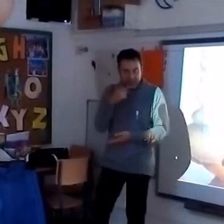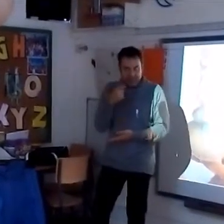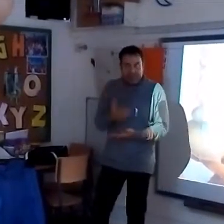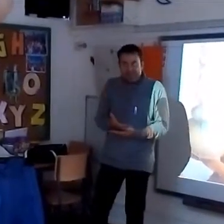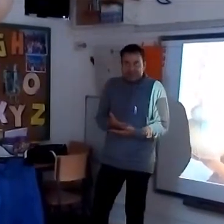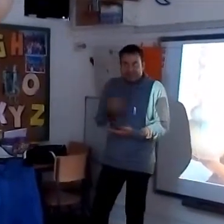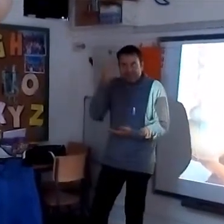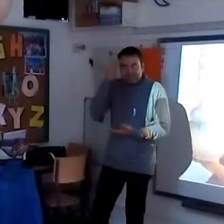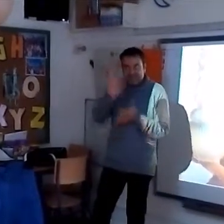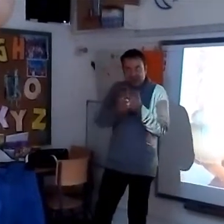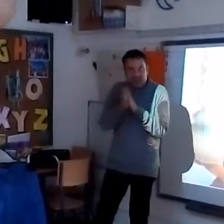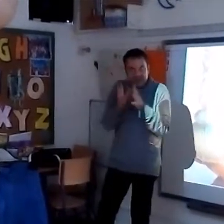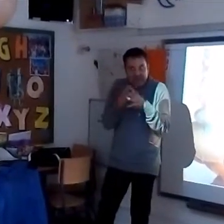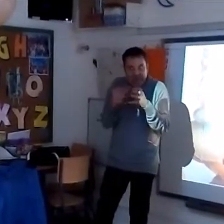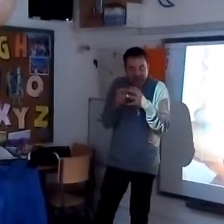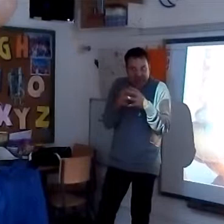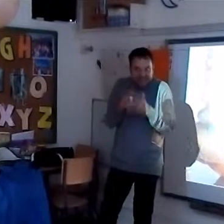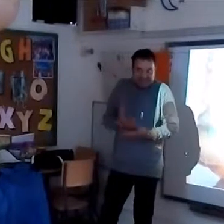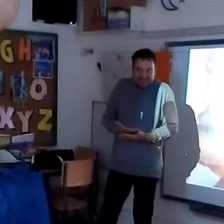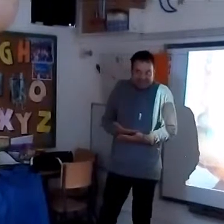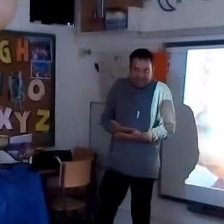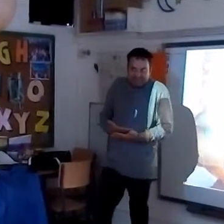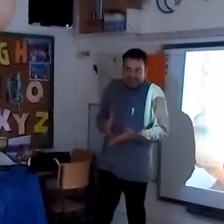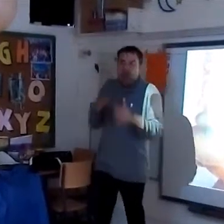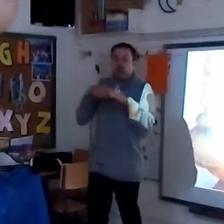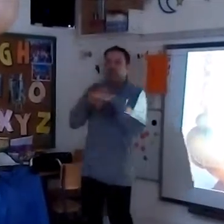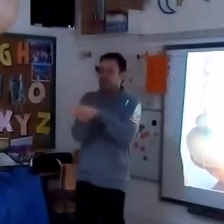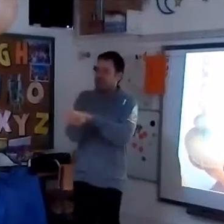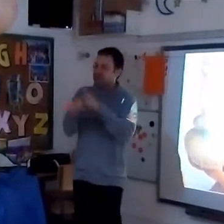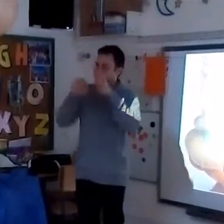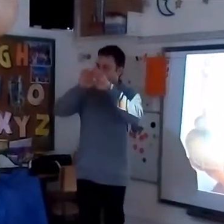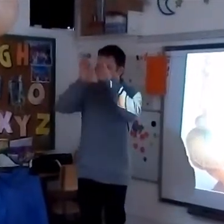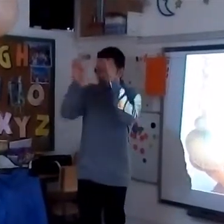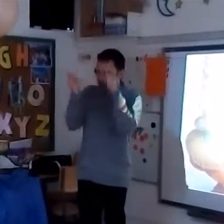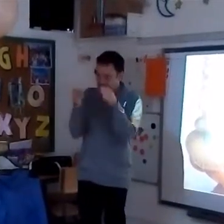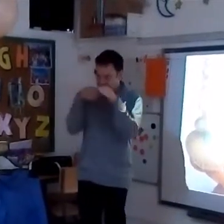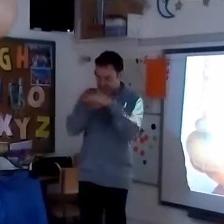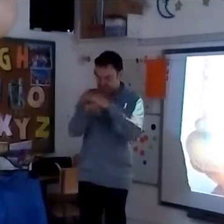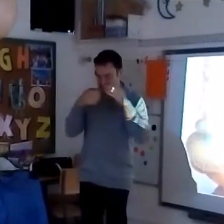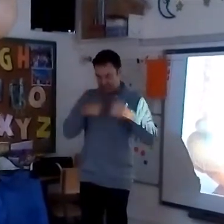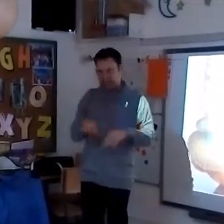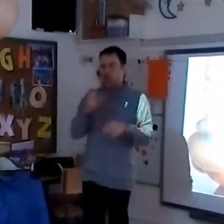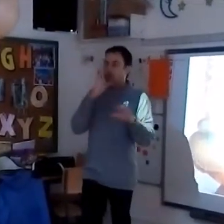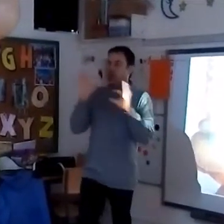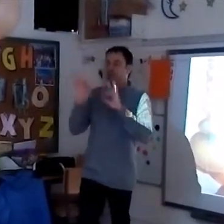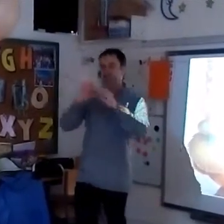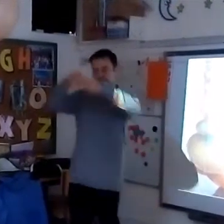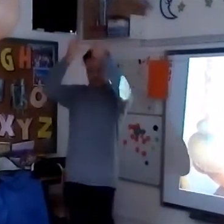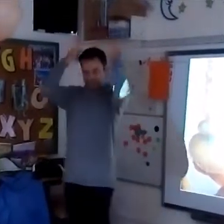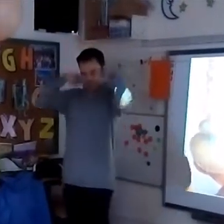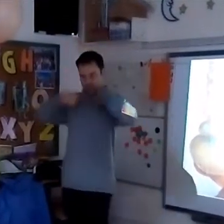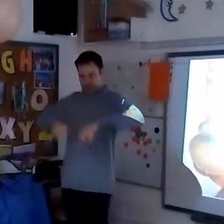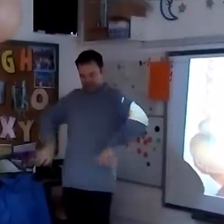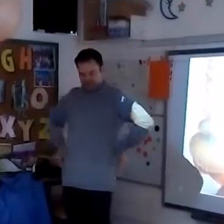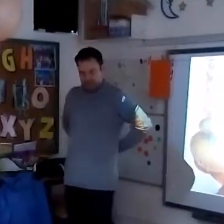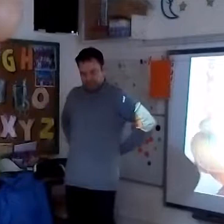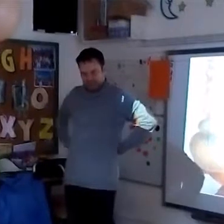Iba relamiéndose pensando en la tortilla que iba a hacer y las ganas que tenía de comerla. Así que se metió a su cueva y se puso